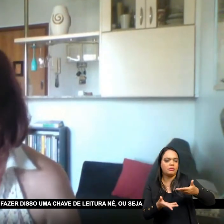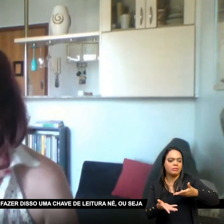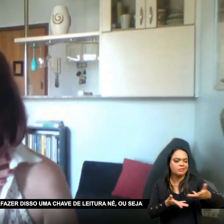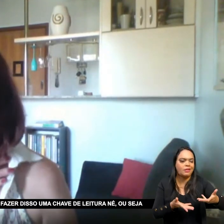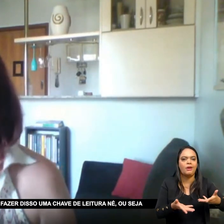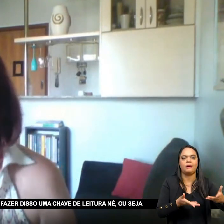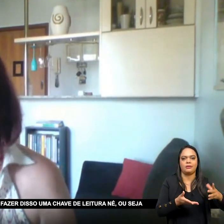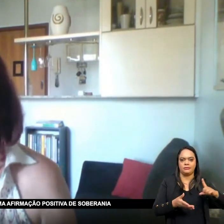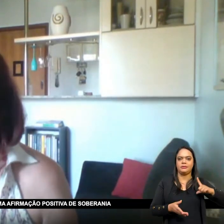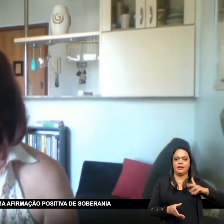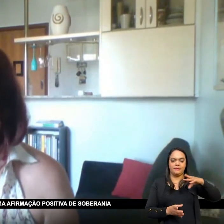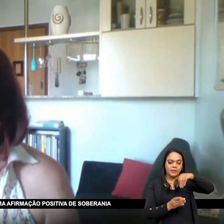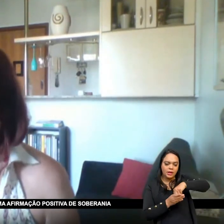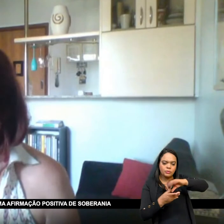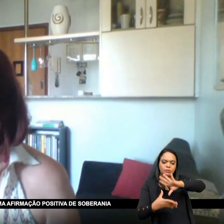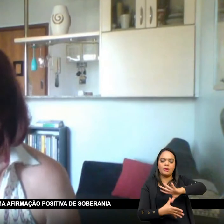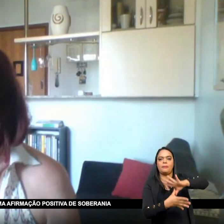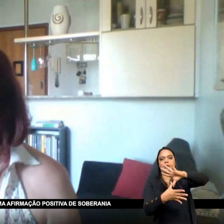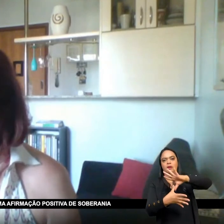Ou seja